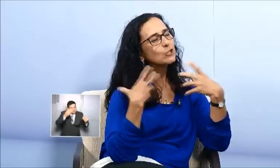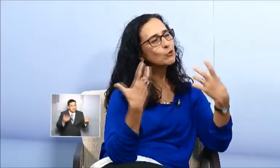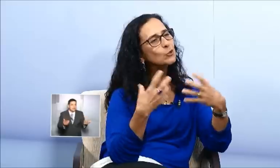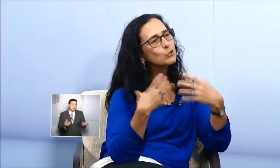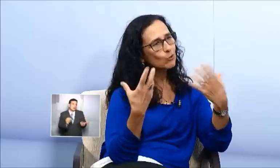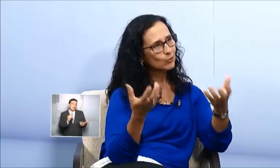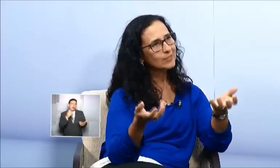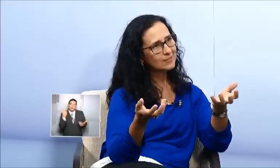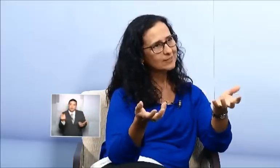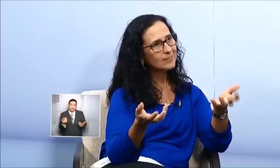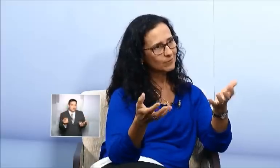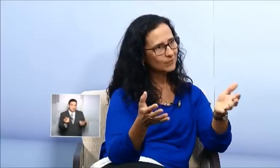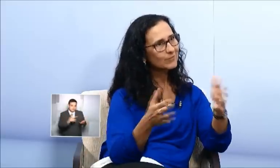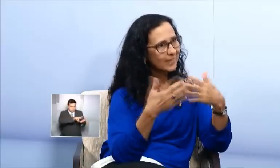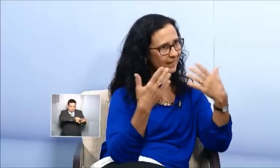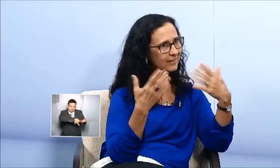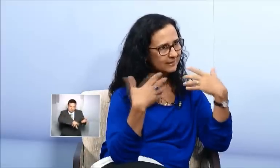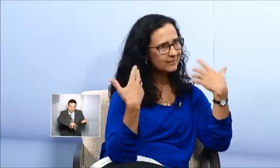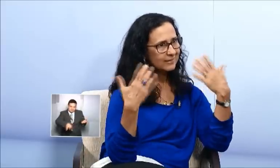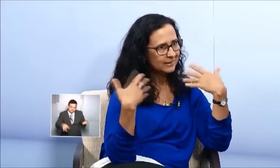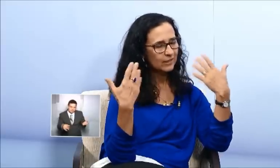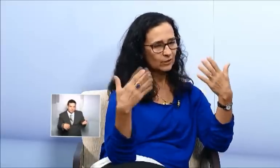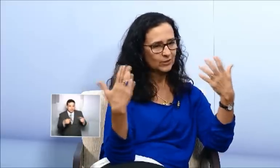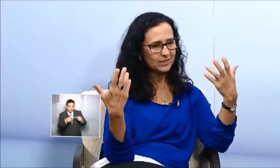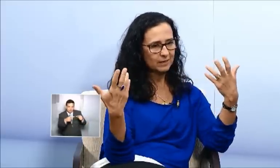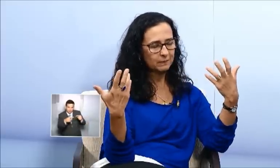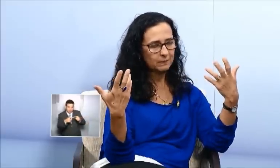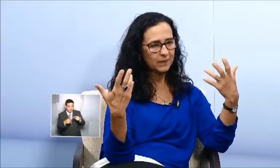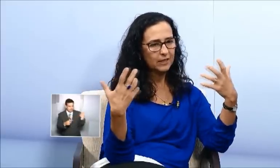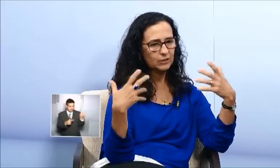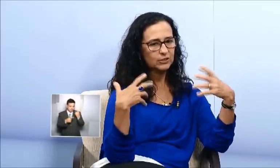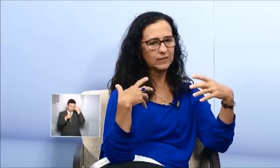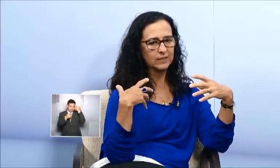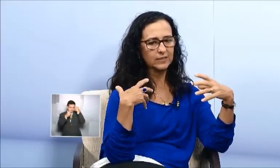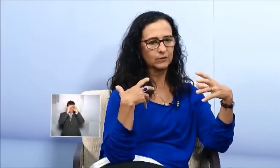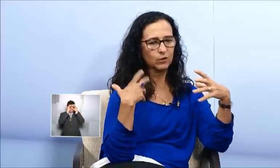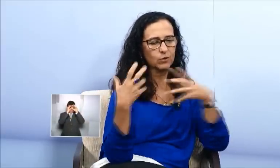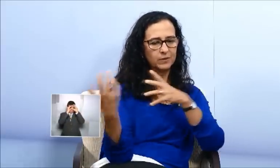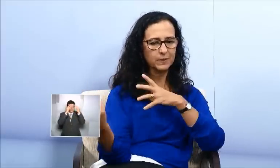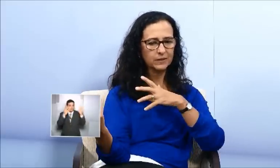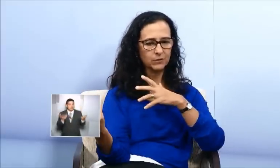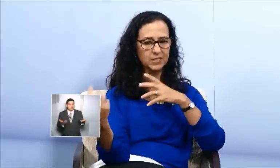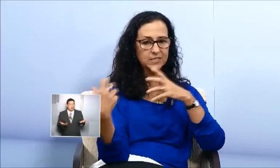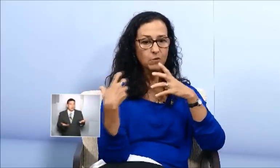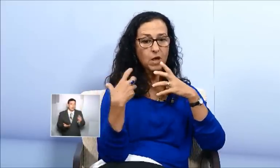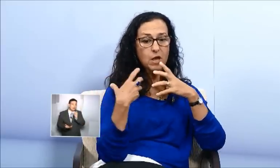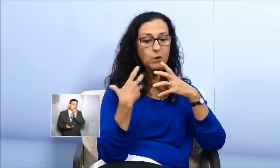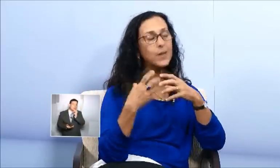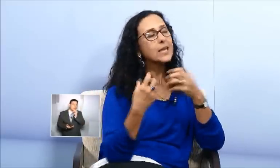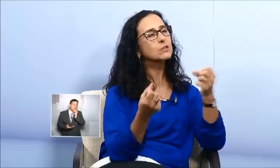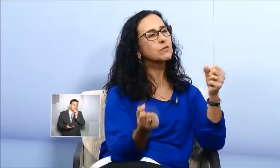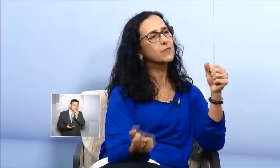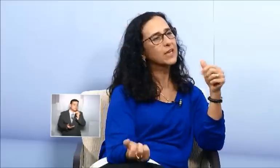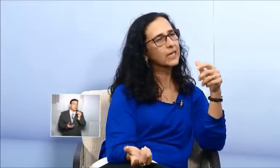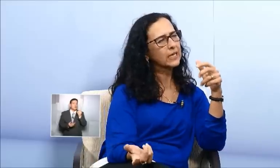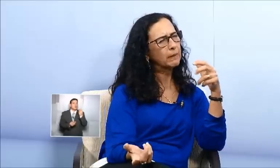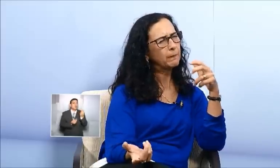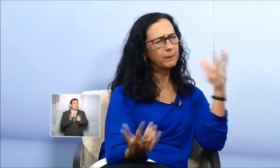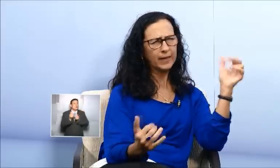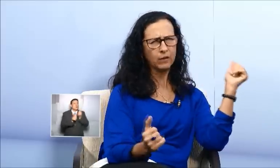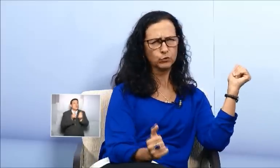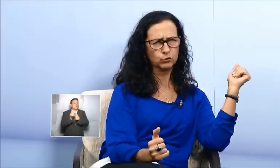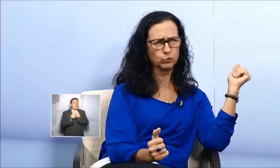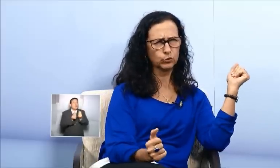essas questões todas que são, né, da nossa mente, a questão da metacognição, como é que isso